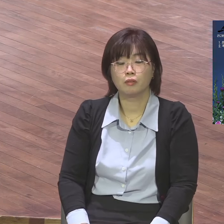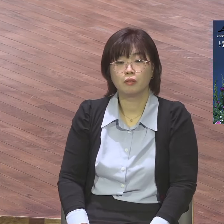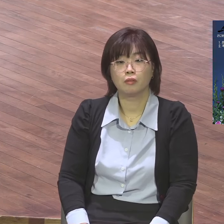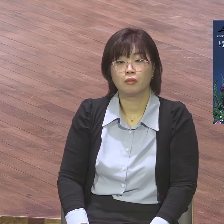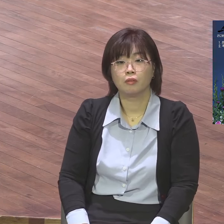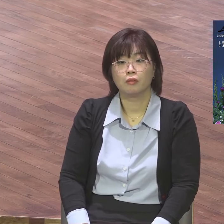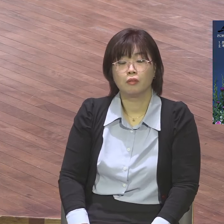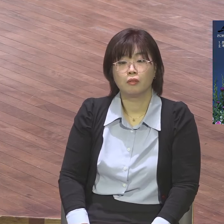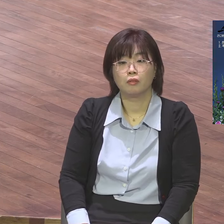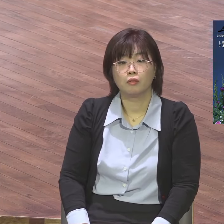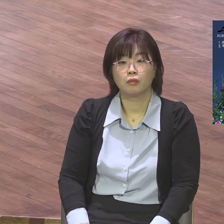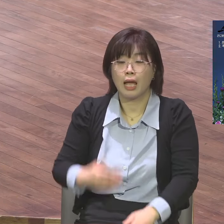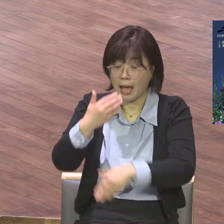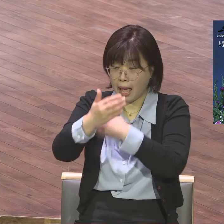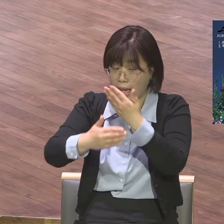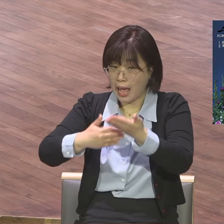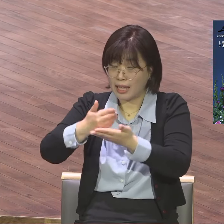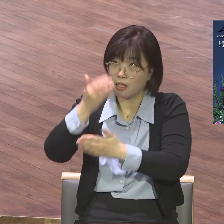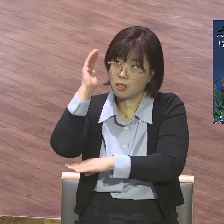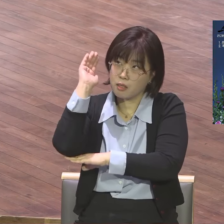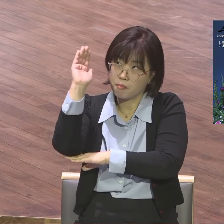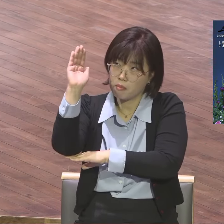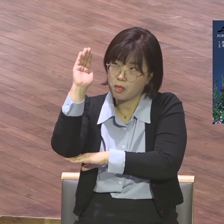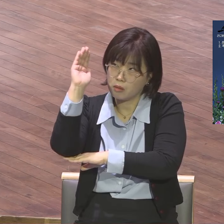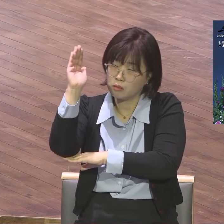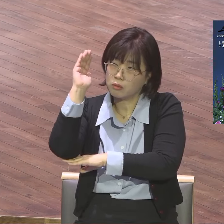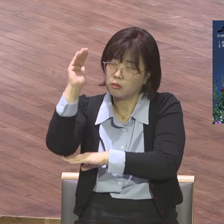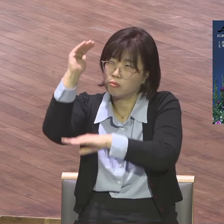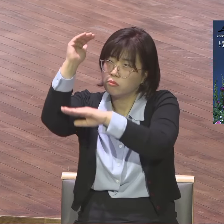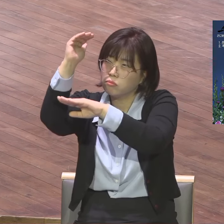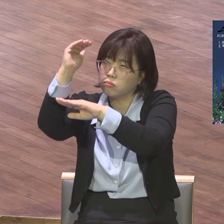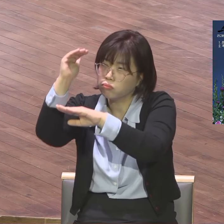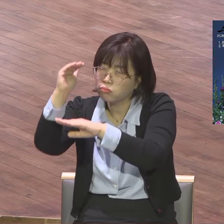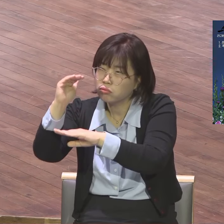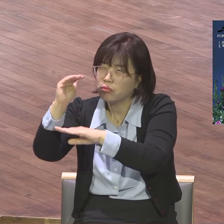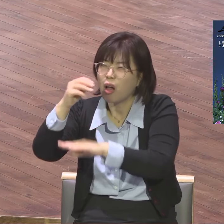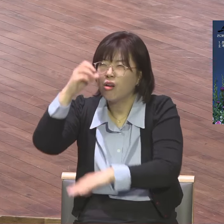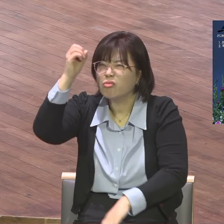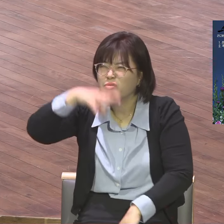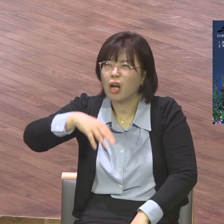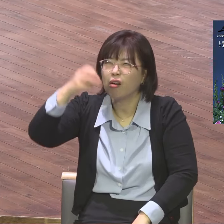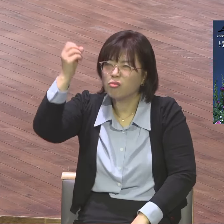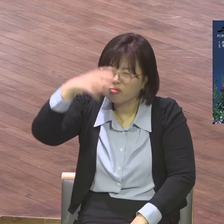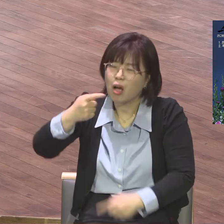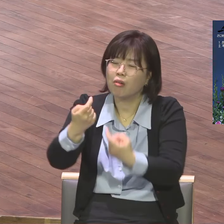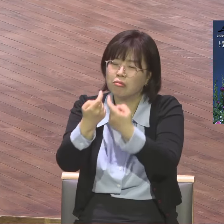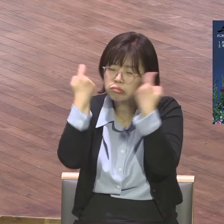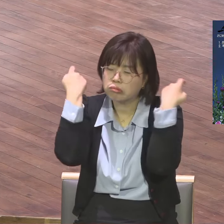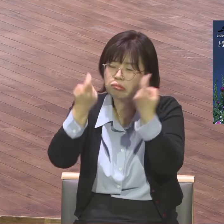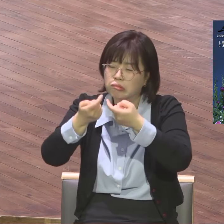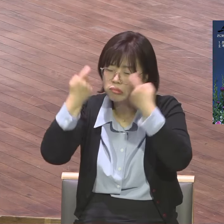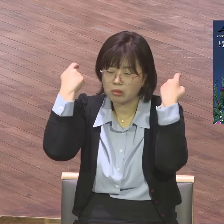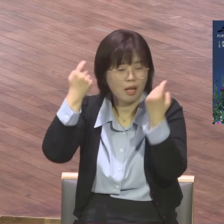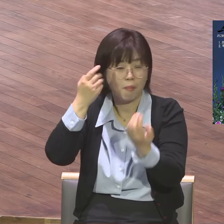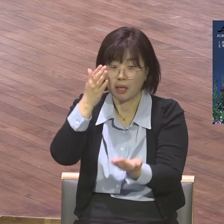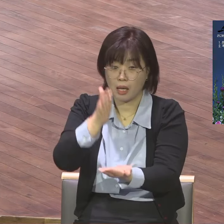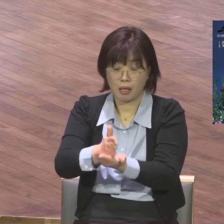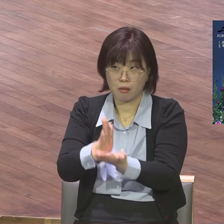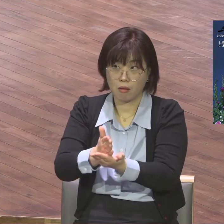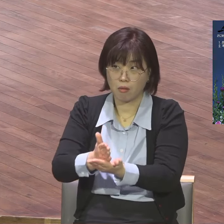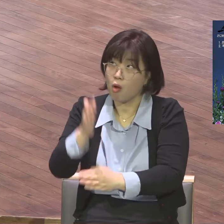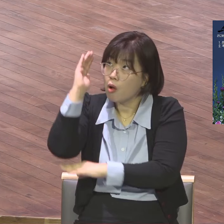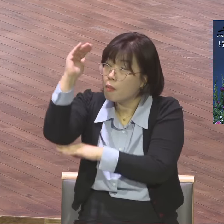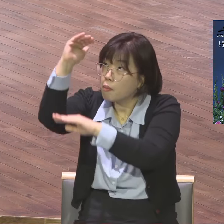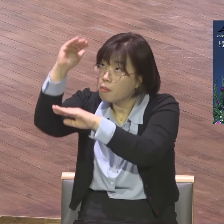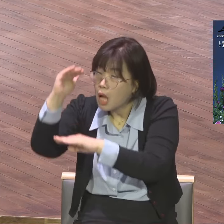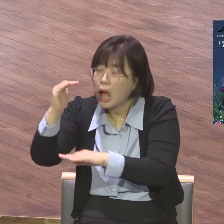무엇보다도 강단 시간표가 중요합니다. 강단 말씀 시간표, 강단에 선포된 말씀, 응답의 시간표 좀 믿으시기 바랍니다. 어디서 응답